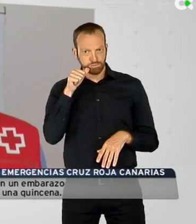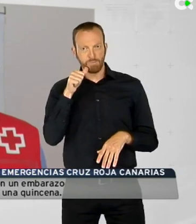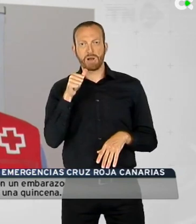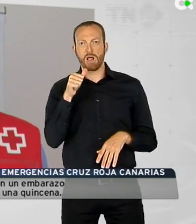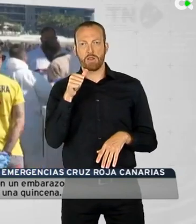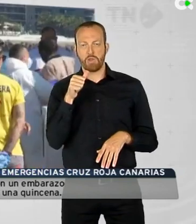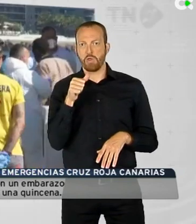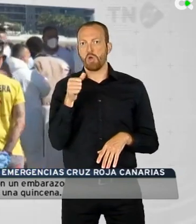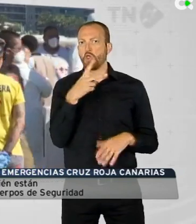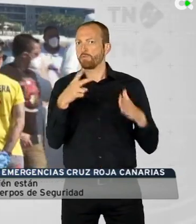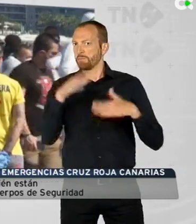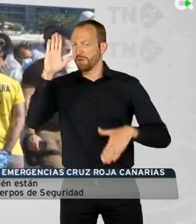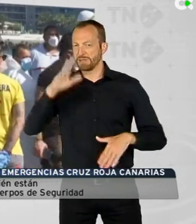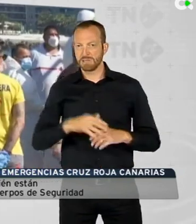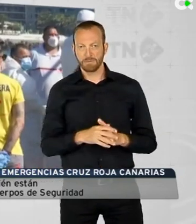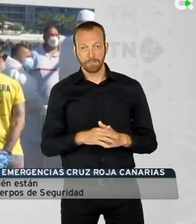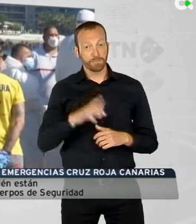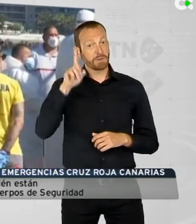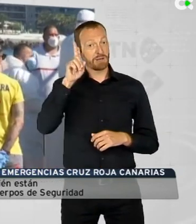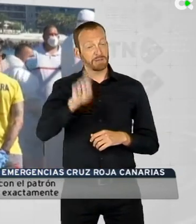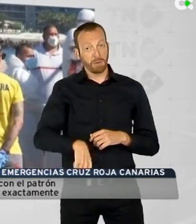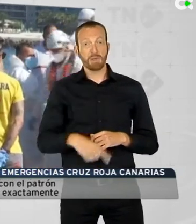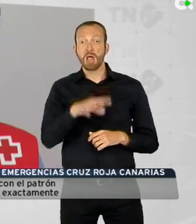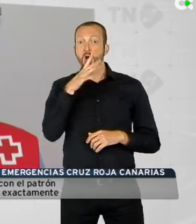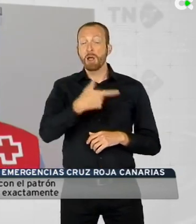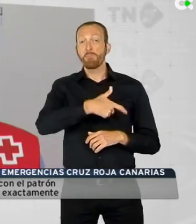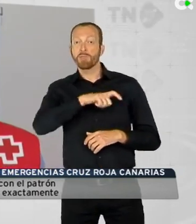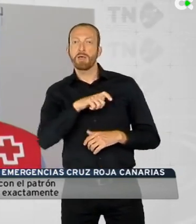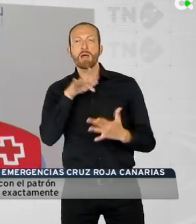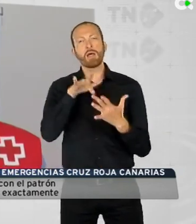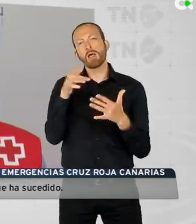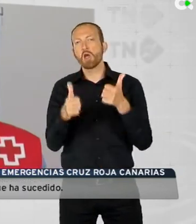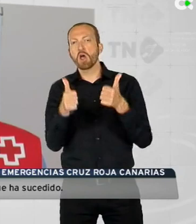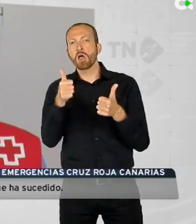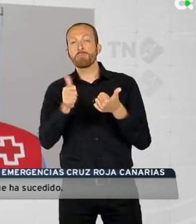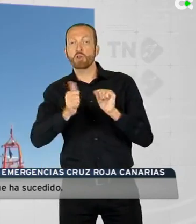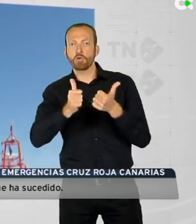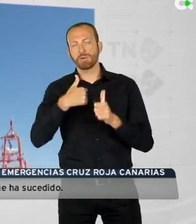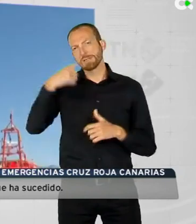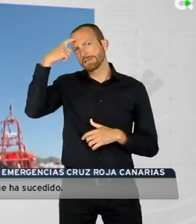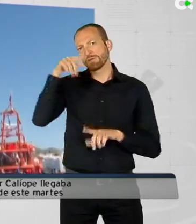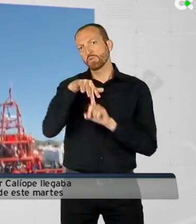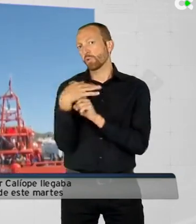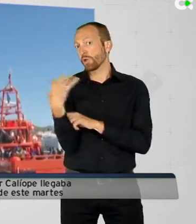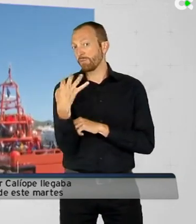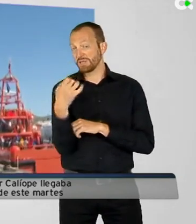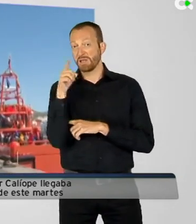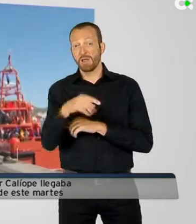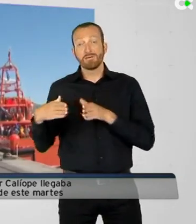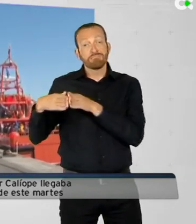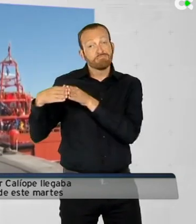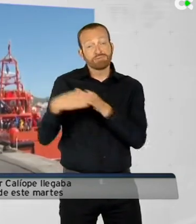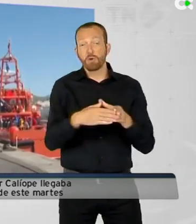de una quincena. En este momento también está la Fuerza de Cuerpo de Seguridad hablando con el patrón para saber exactamente lo que ha sucedido. La guardamar Calíope llegaba